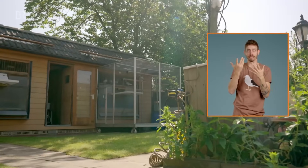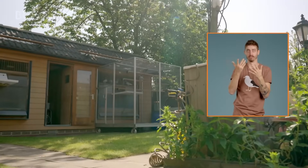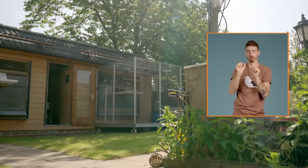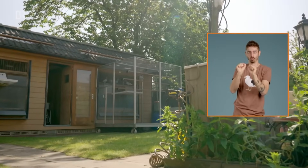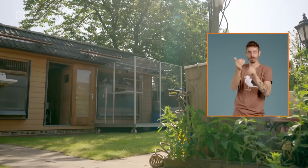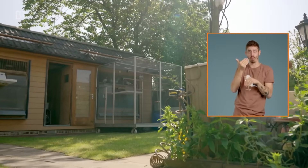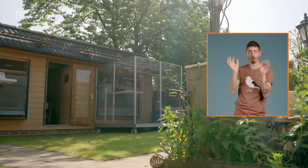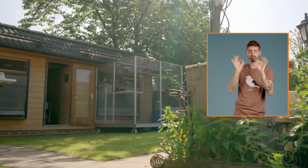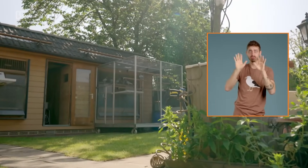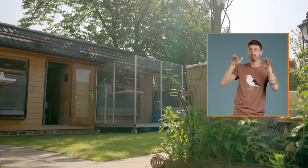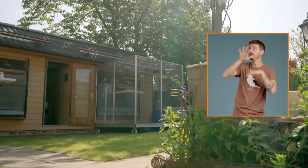auch sicher vor Greifvögeln.